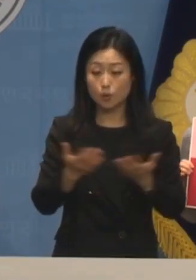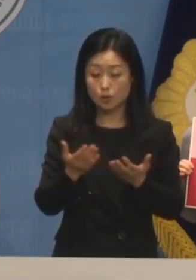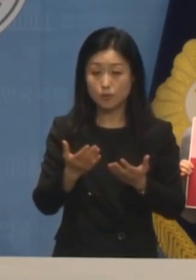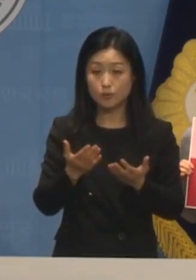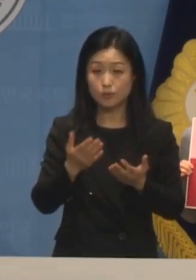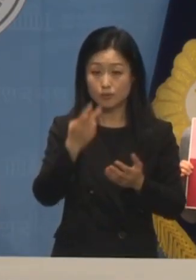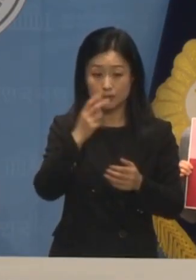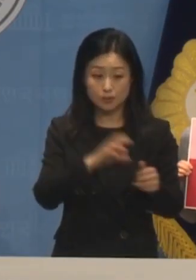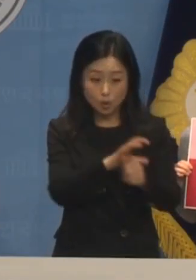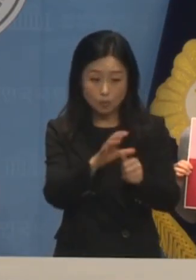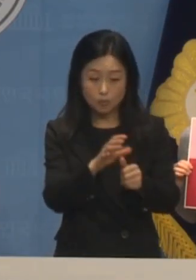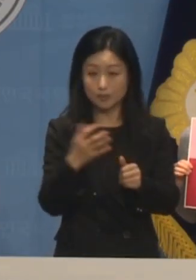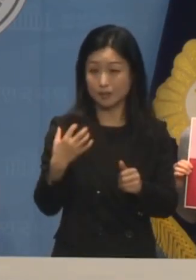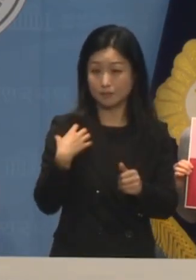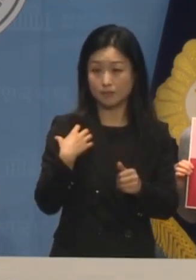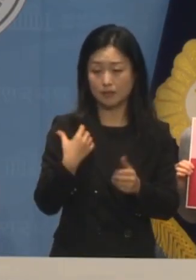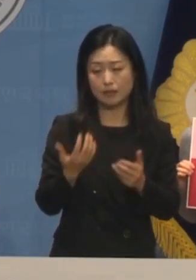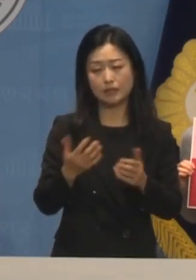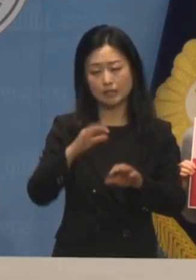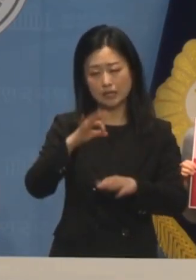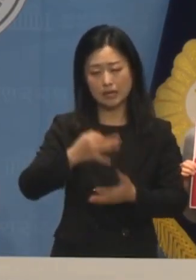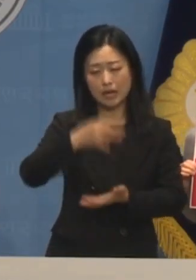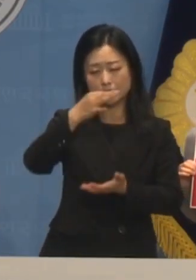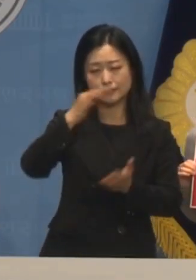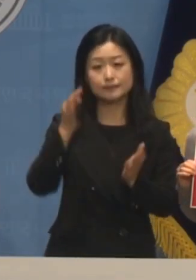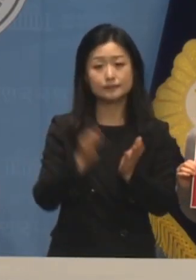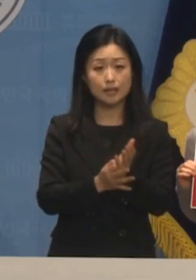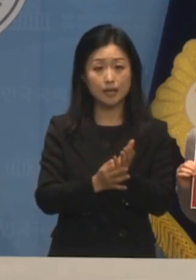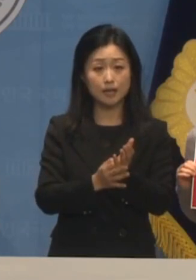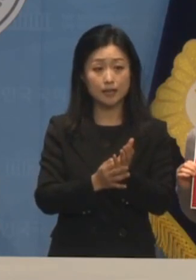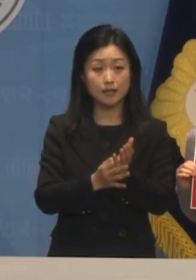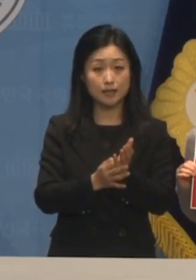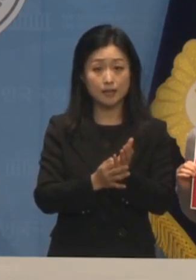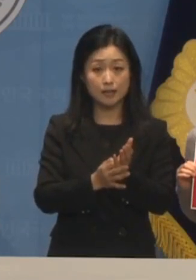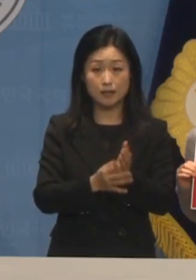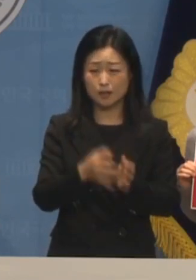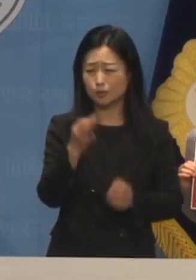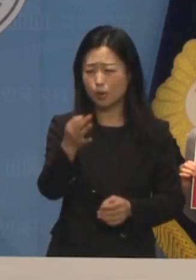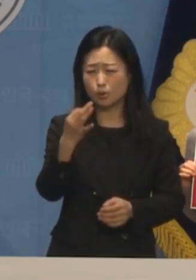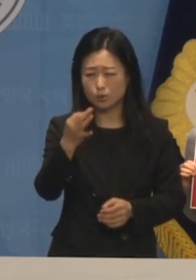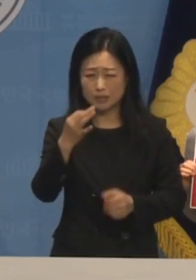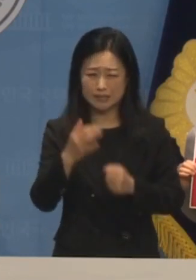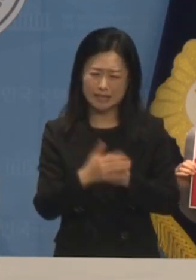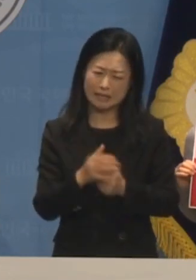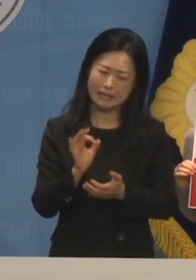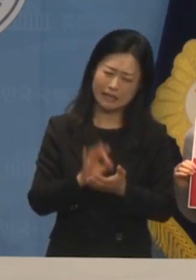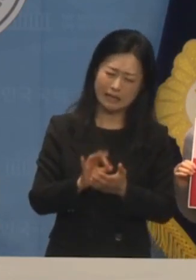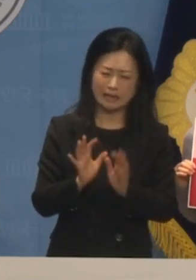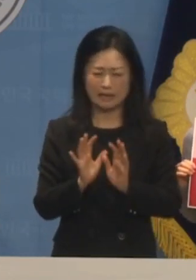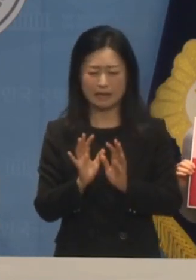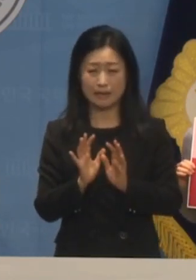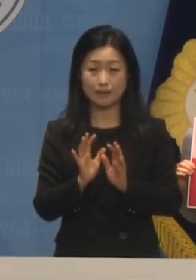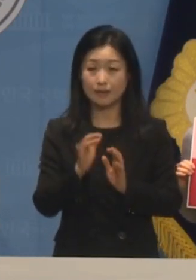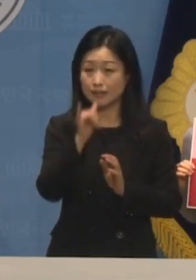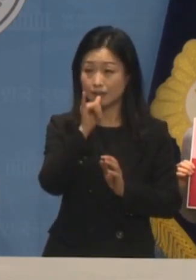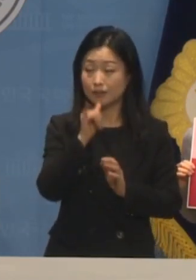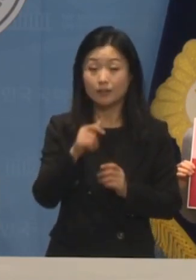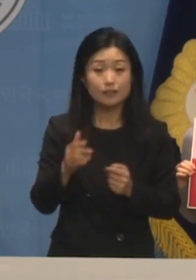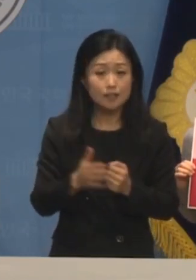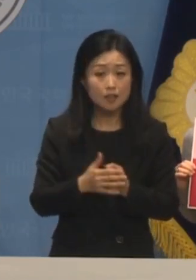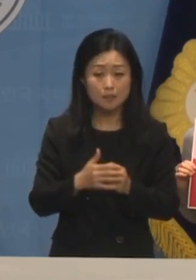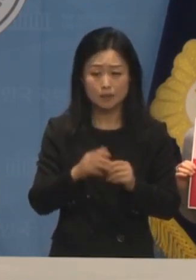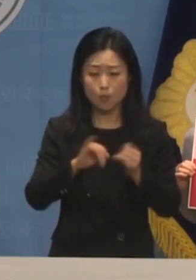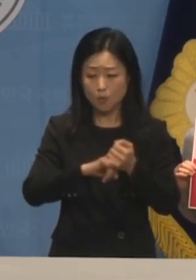여전히 저평가되고 있습니다. 많은 이들이 돌봄을 비용 문제로만 인식하고 있습니다. 이처럼